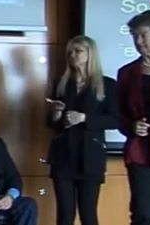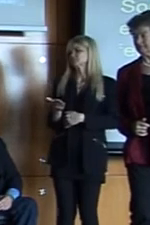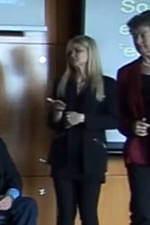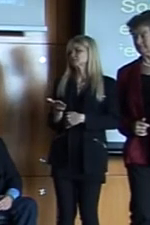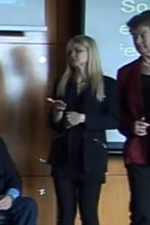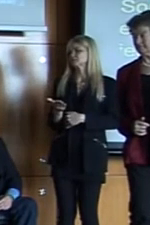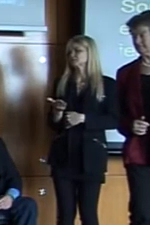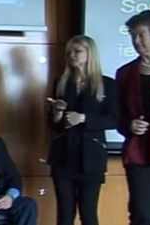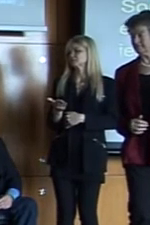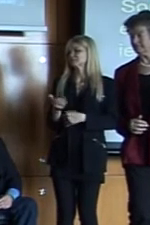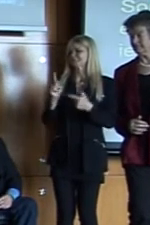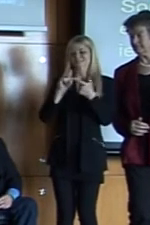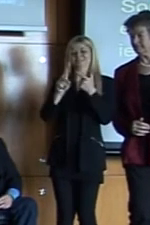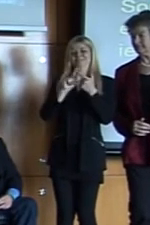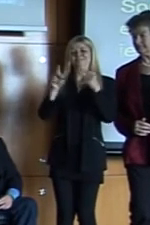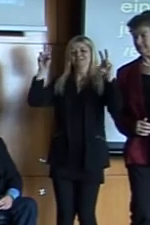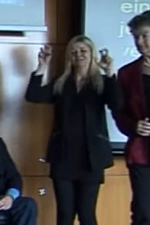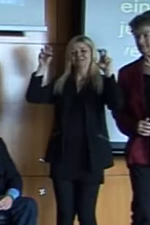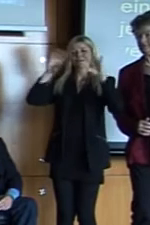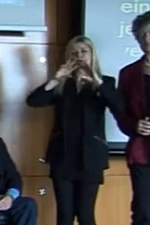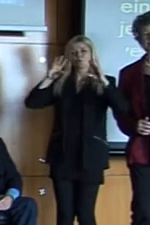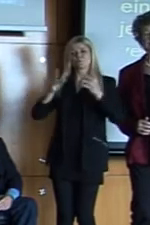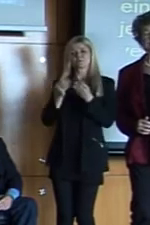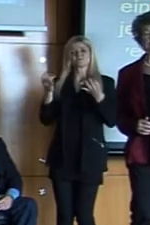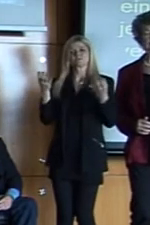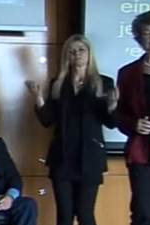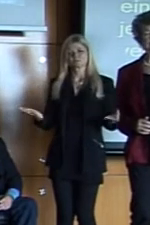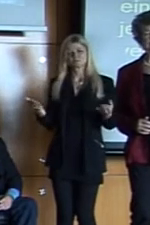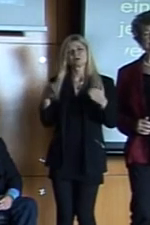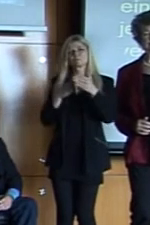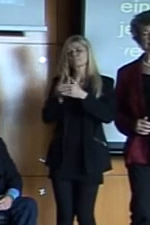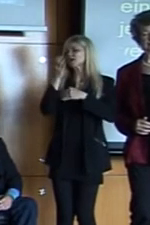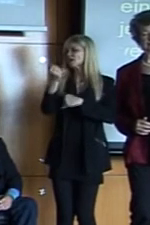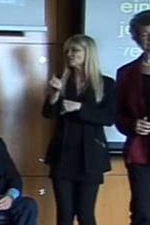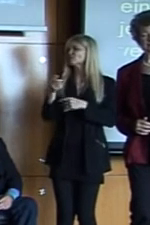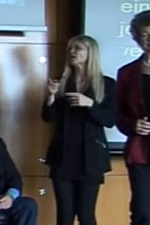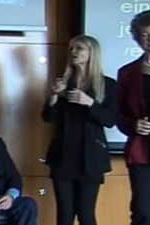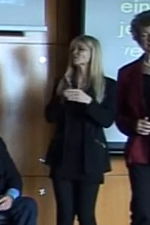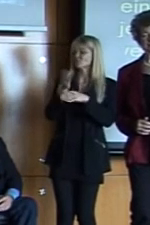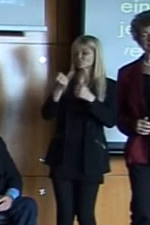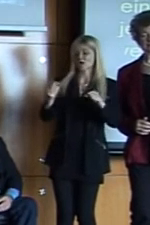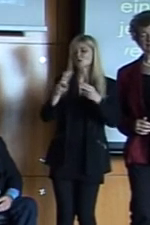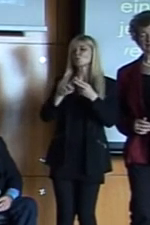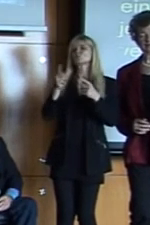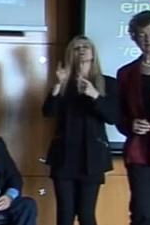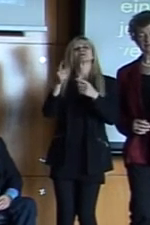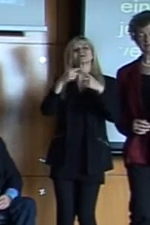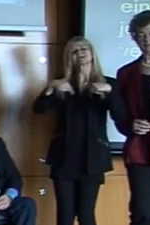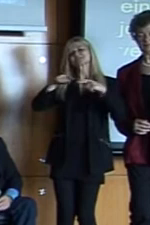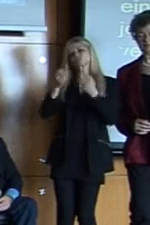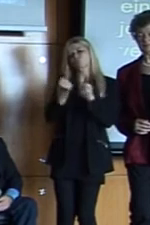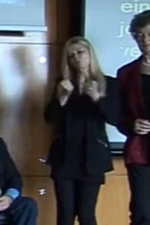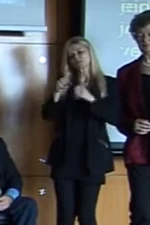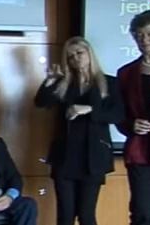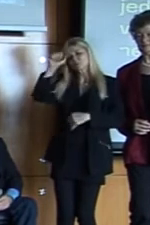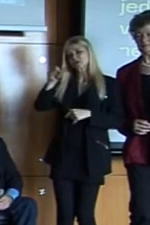Der zweite Themenkomplex ist die Barrierefreiheit und die gesellschaftspolitische Begrifflichkeit. Barrierefreiheit, ich